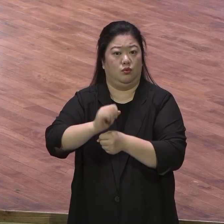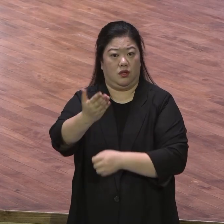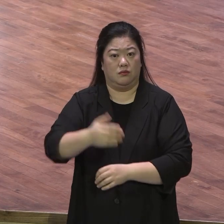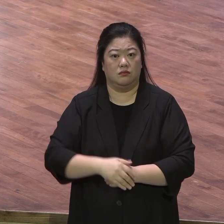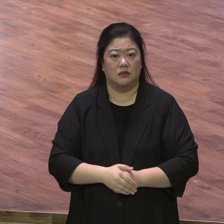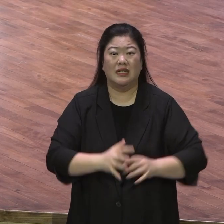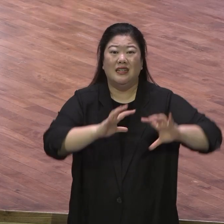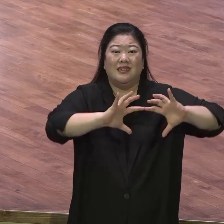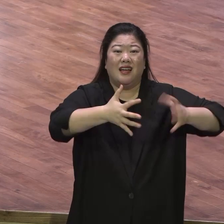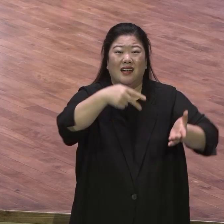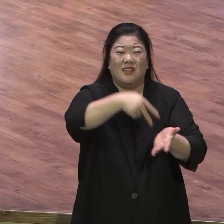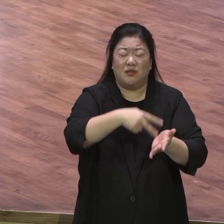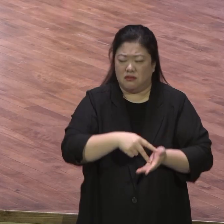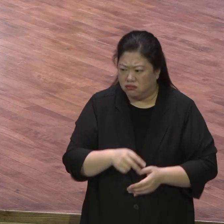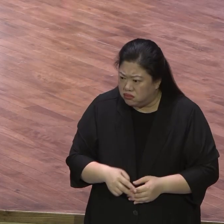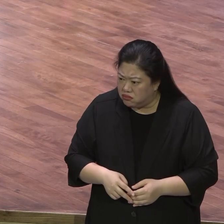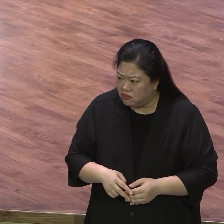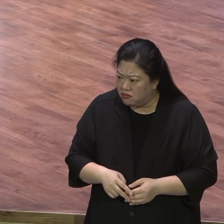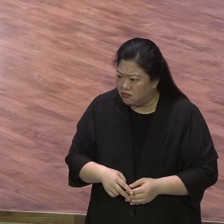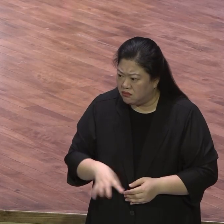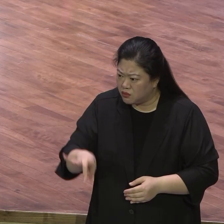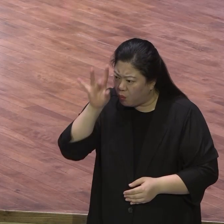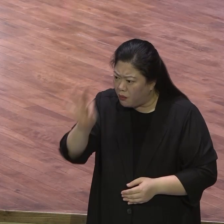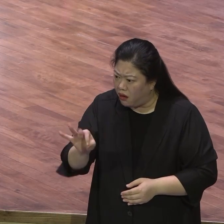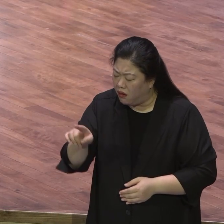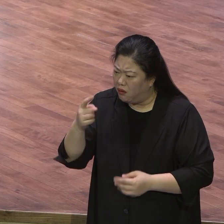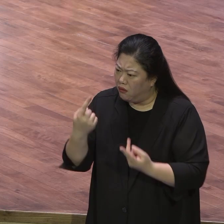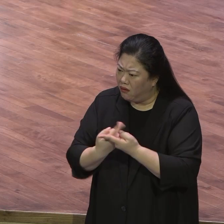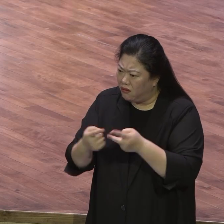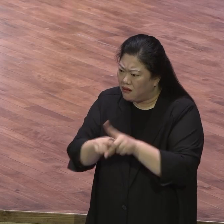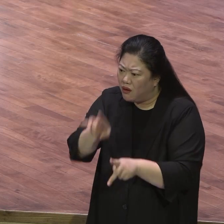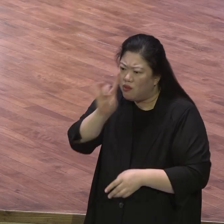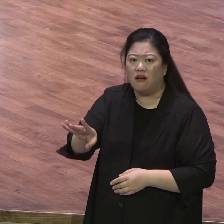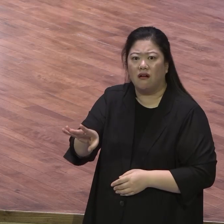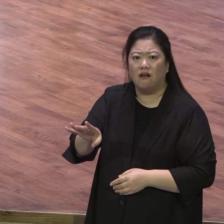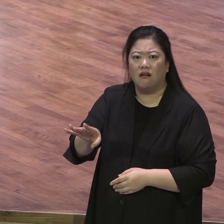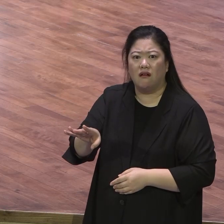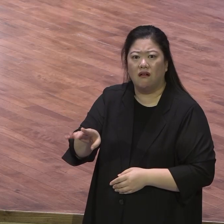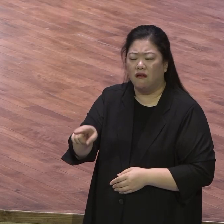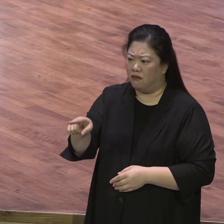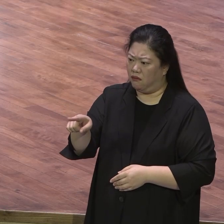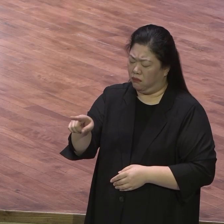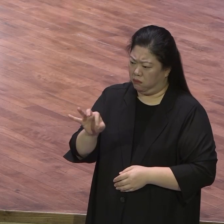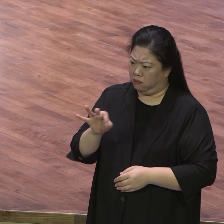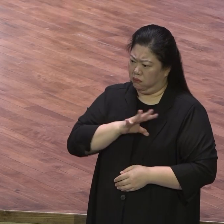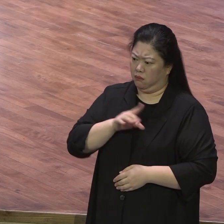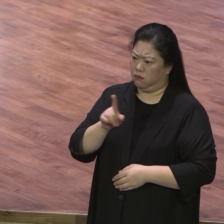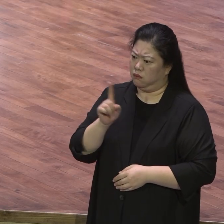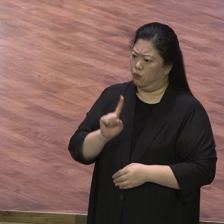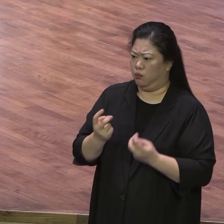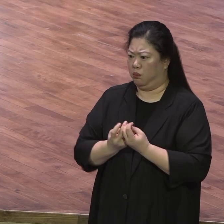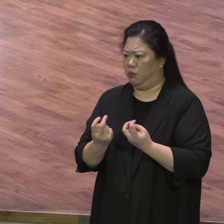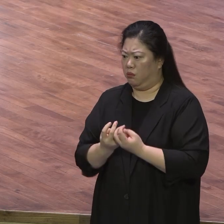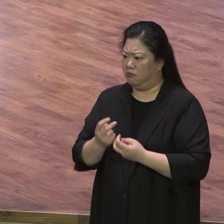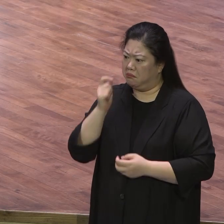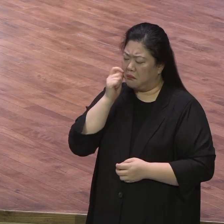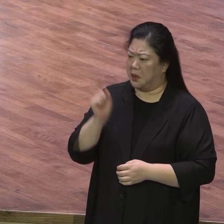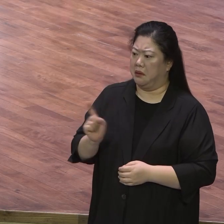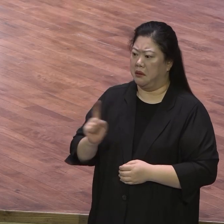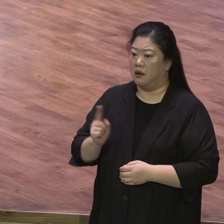재창조의 응답 사람의 힘으로 할 수 없는 놀라운 역사를 하나님이 일으키신다